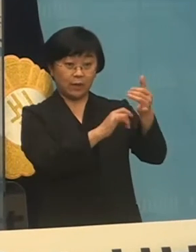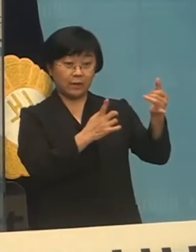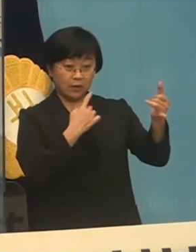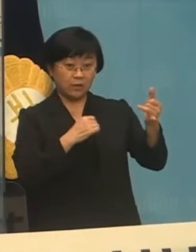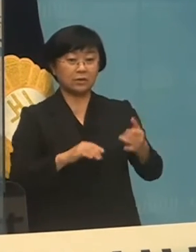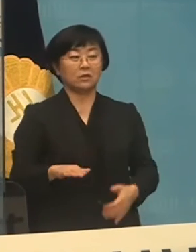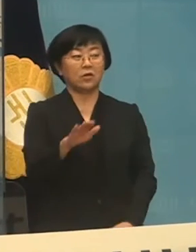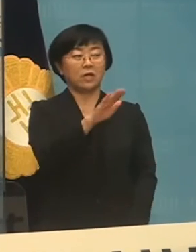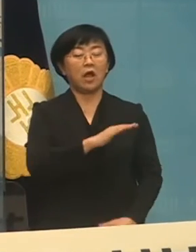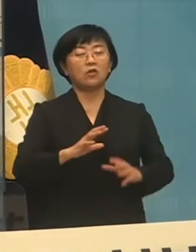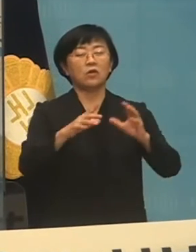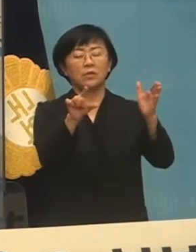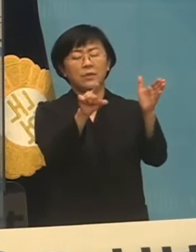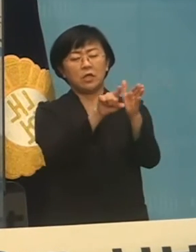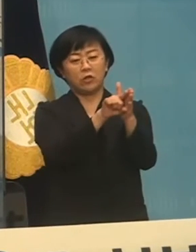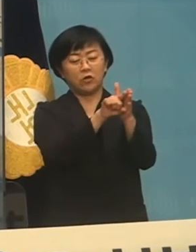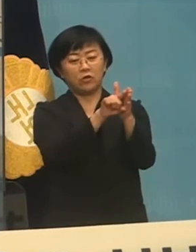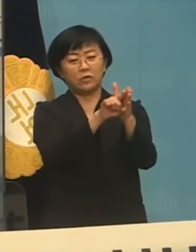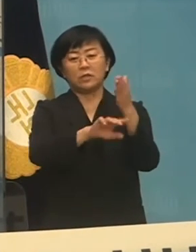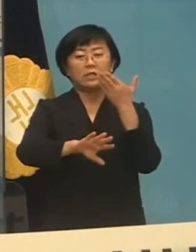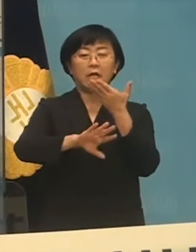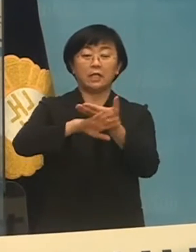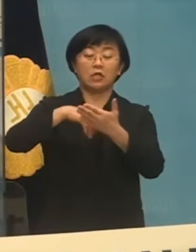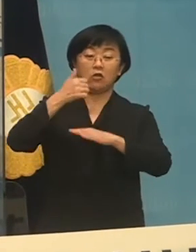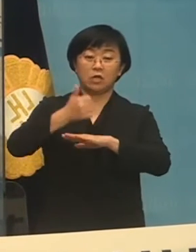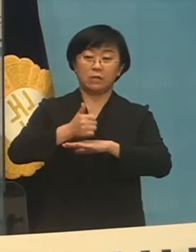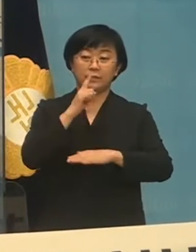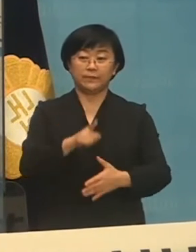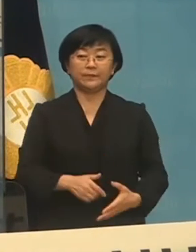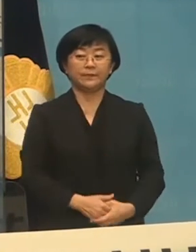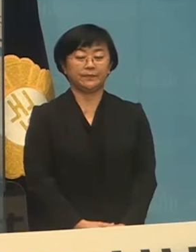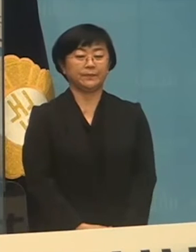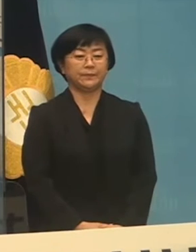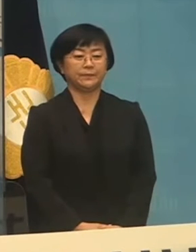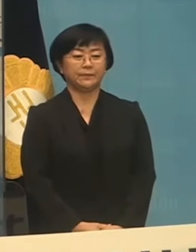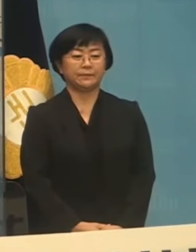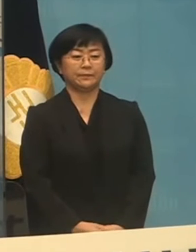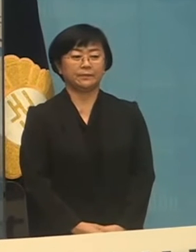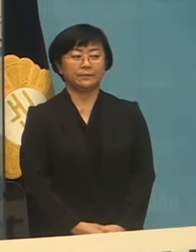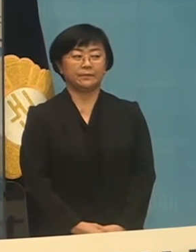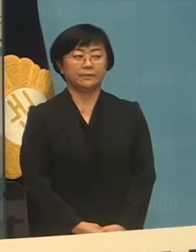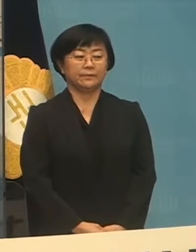것, 저희가 국가를 믿었던가는 다른 결과라는 것입니다.